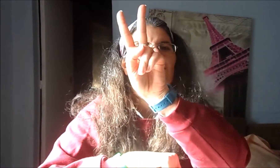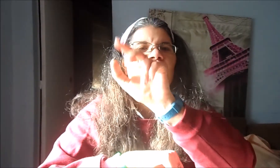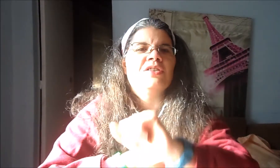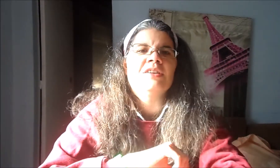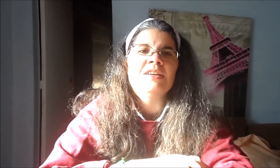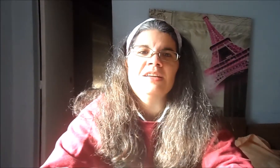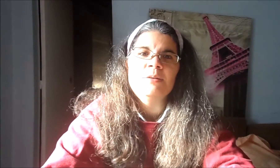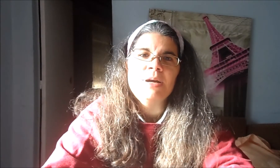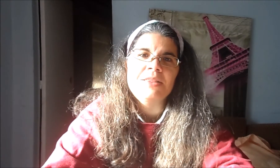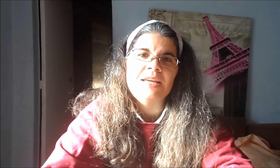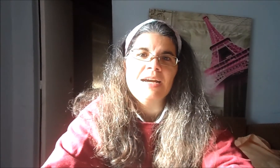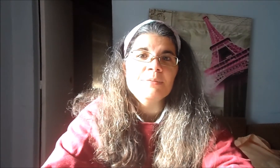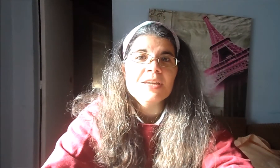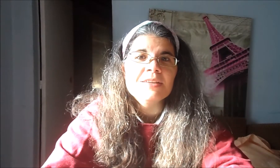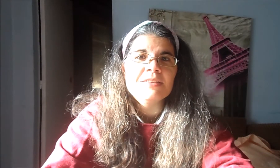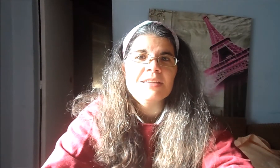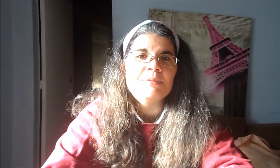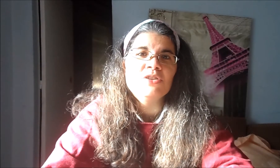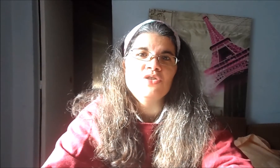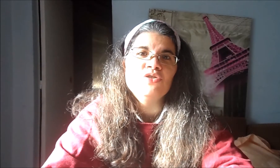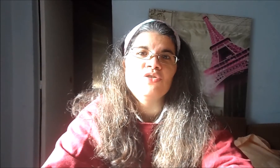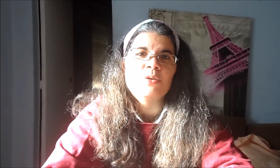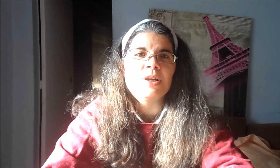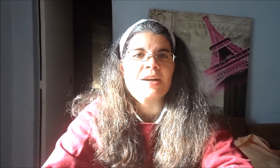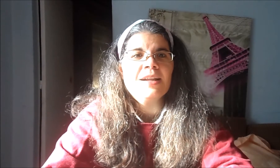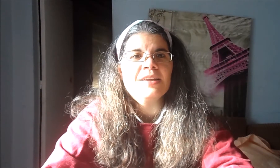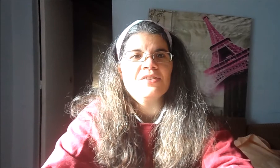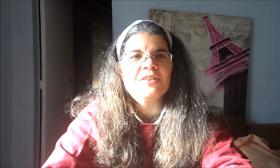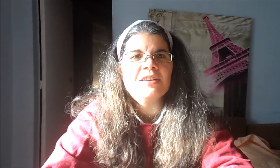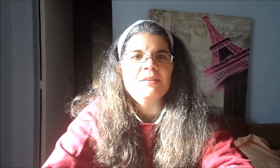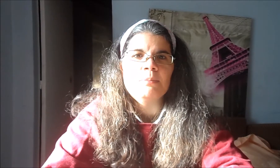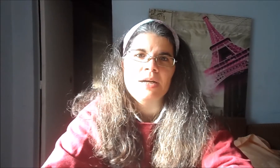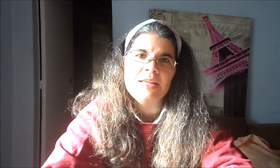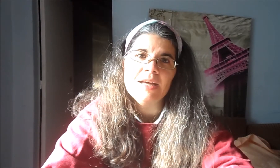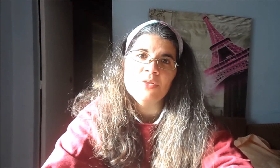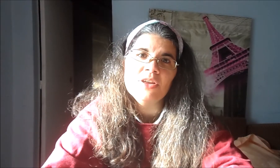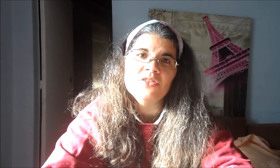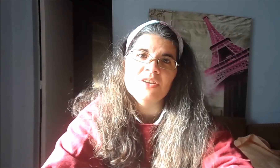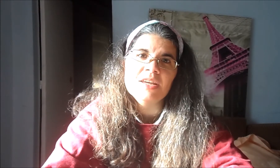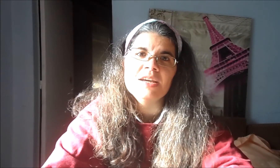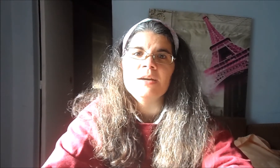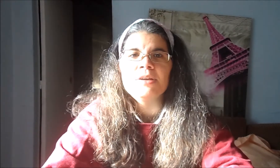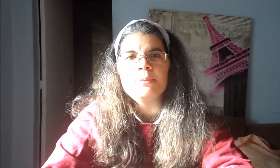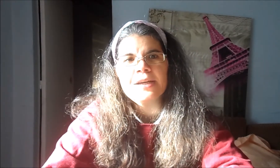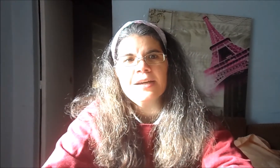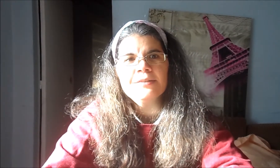2. Marta y Javi también son sus nombres reales. Marta Azas y Javier Veiga.